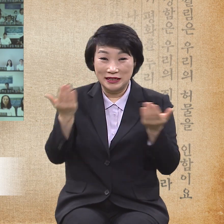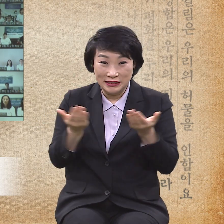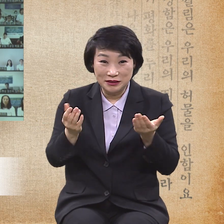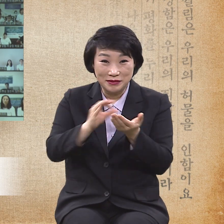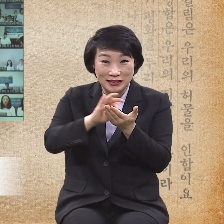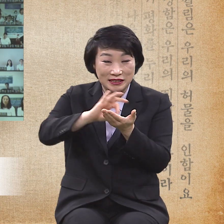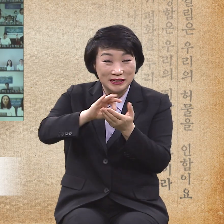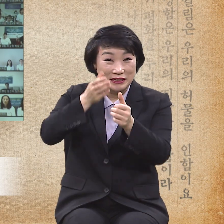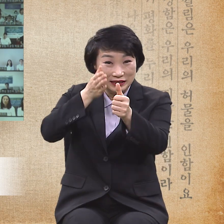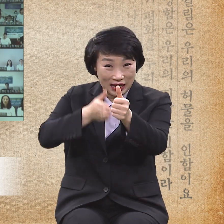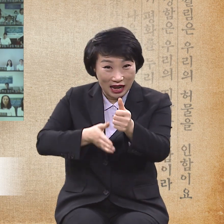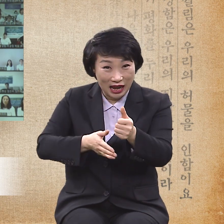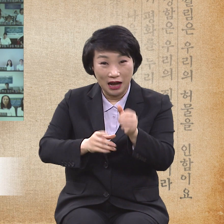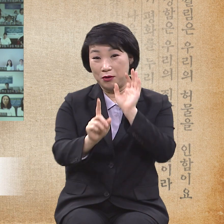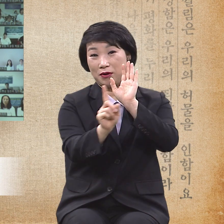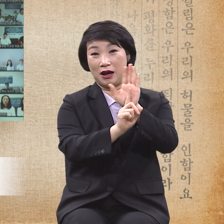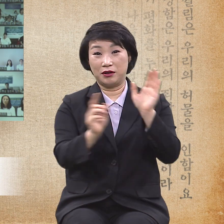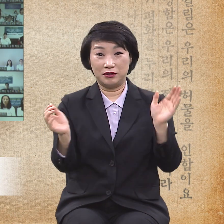하자.